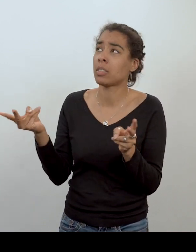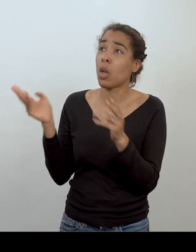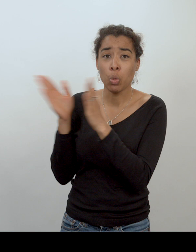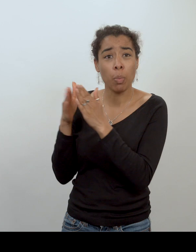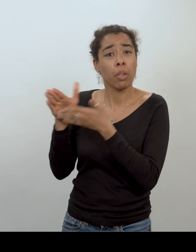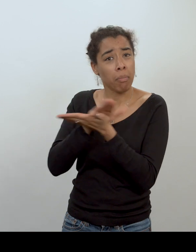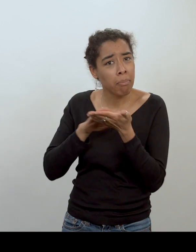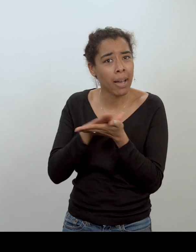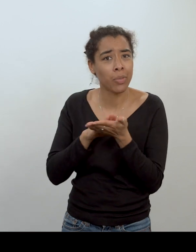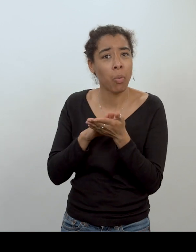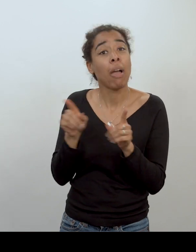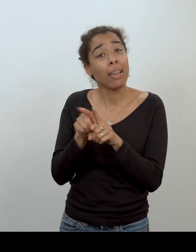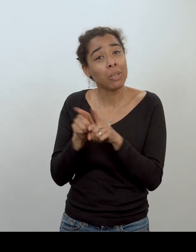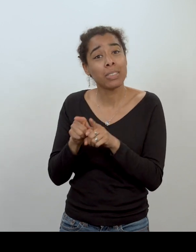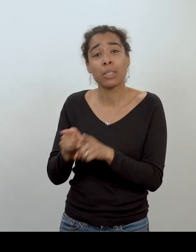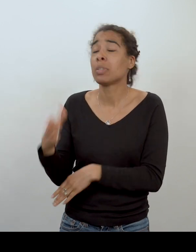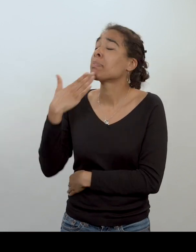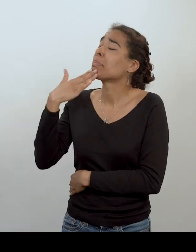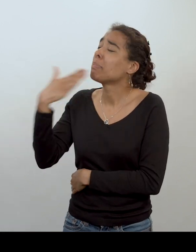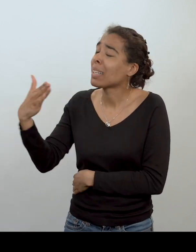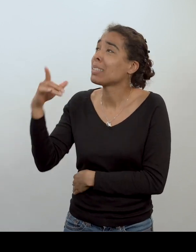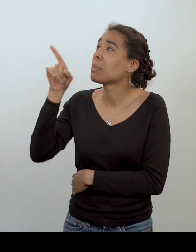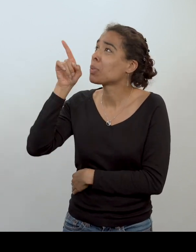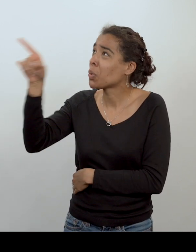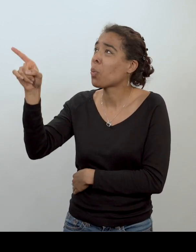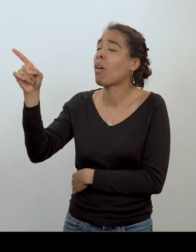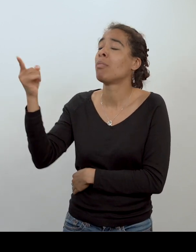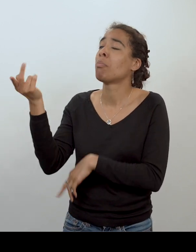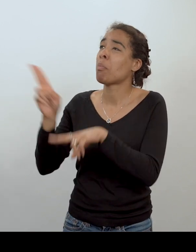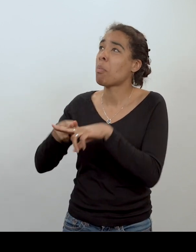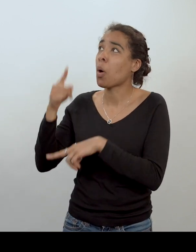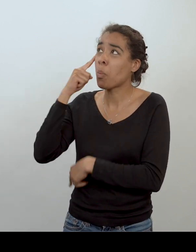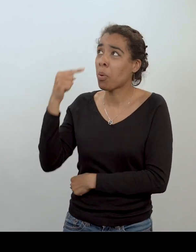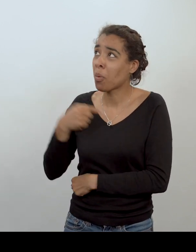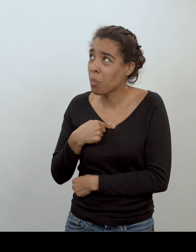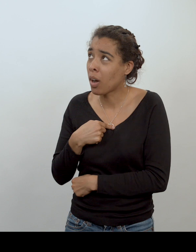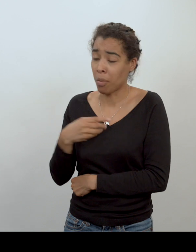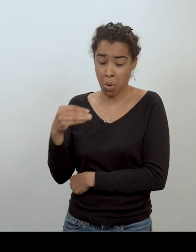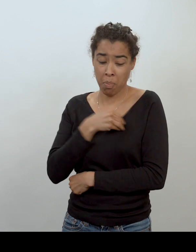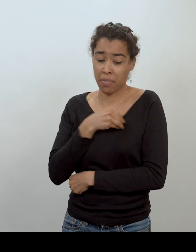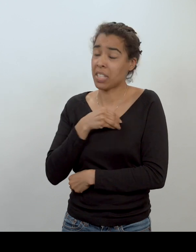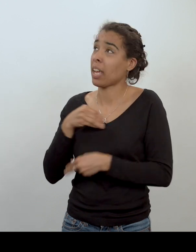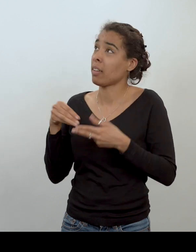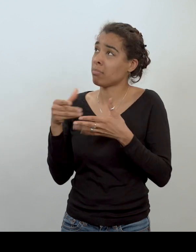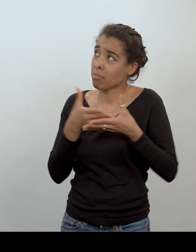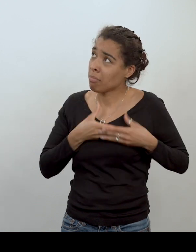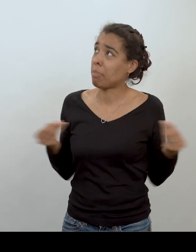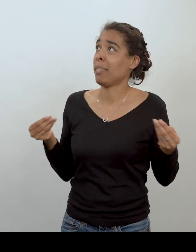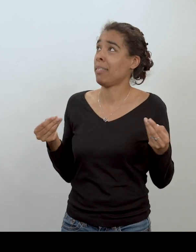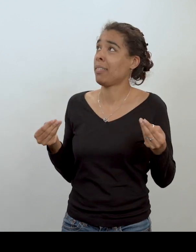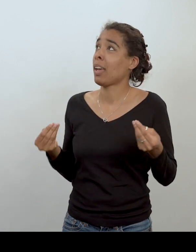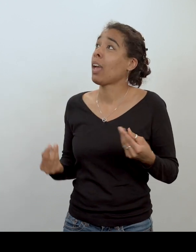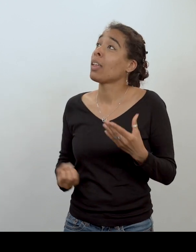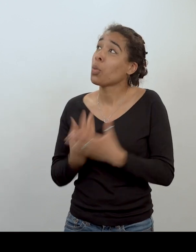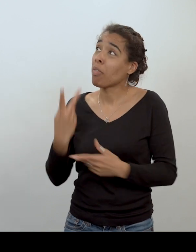et tu demandes pardon au Seigneur et tu le remercies qu'il soit mort sur la croix pour toi, pour payer tes péchés